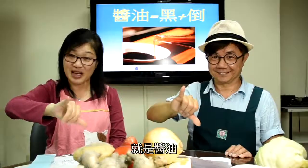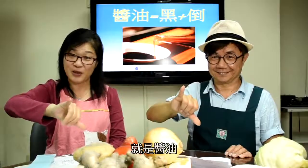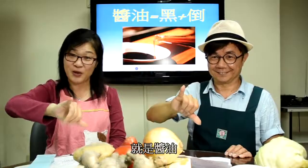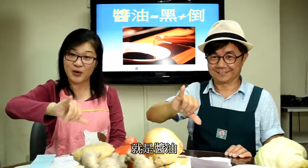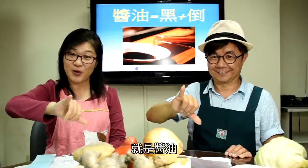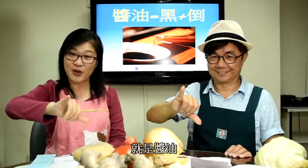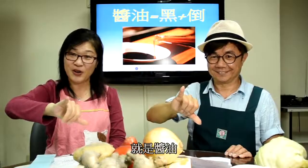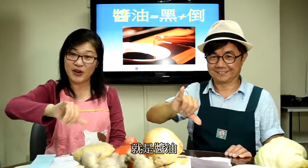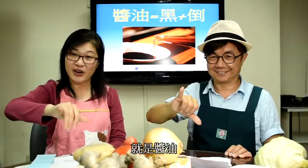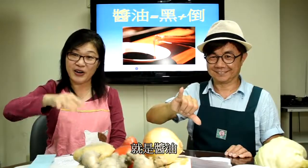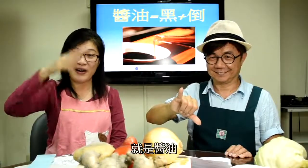油，